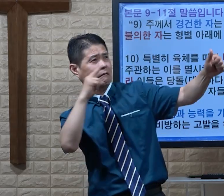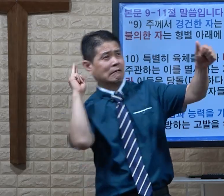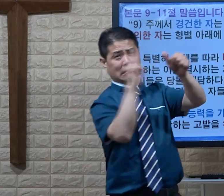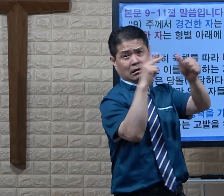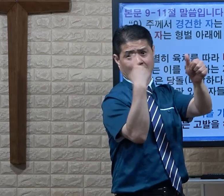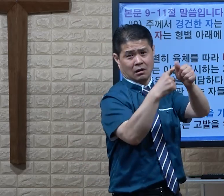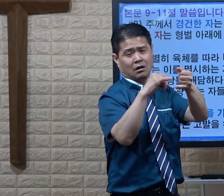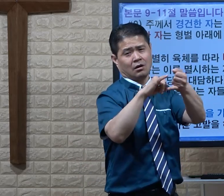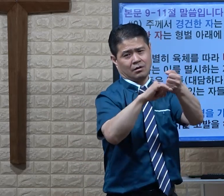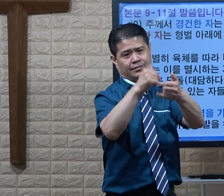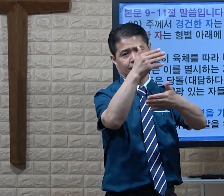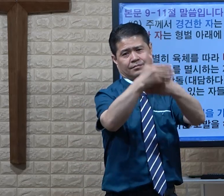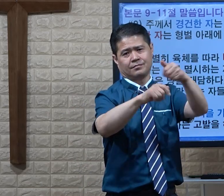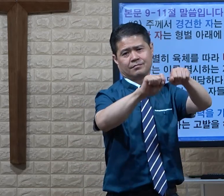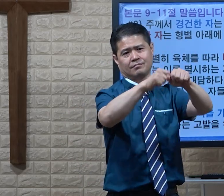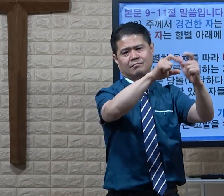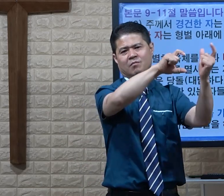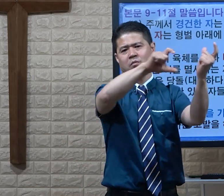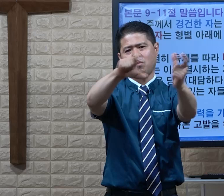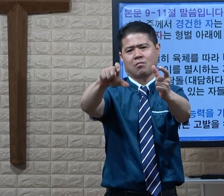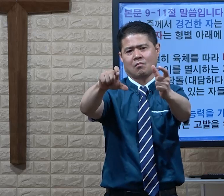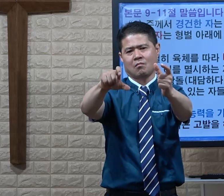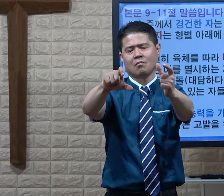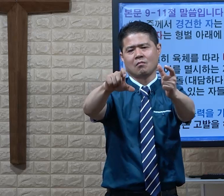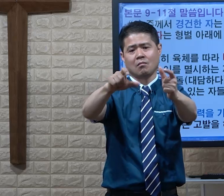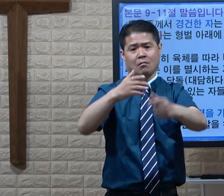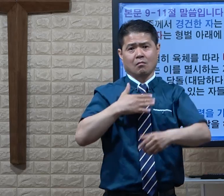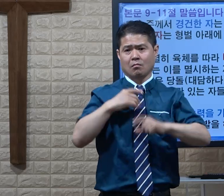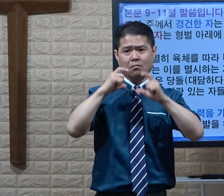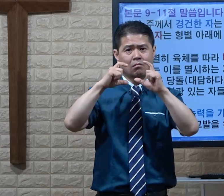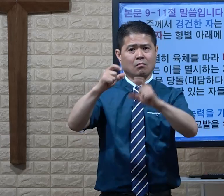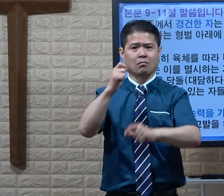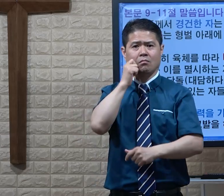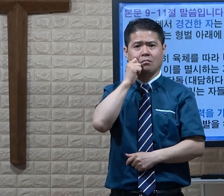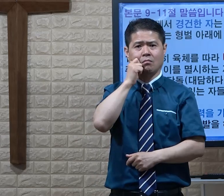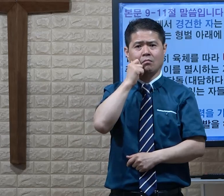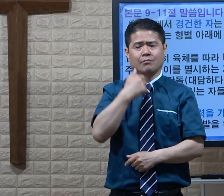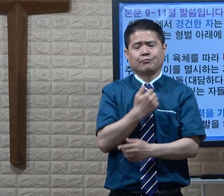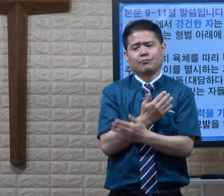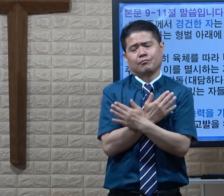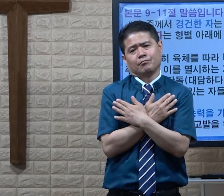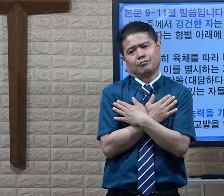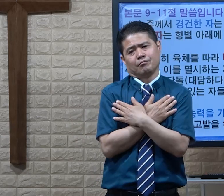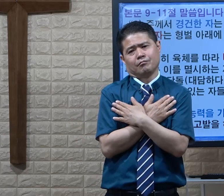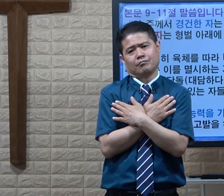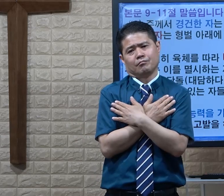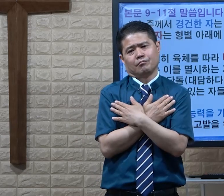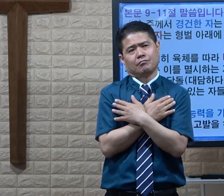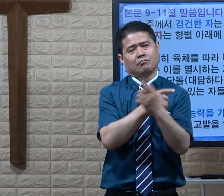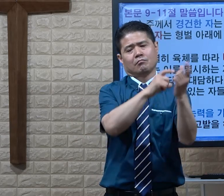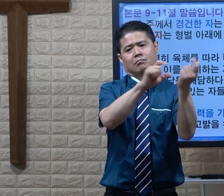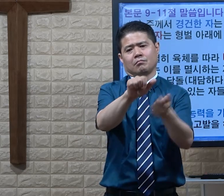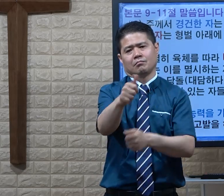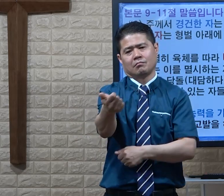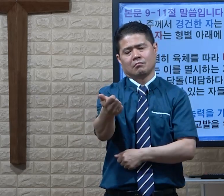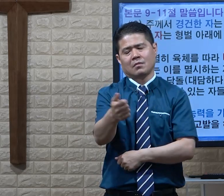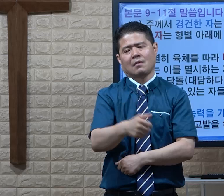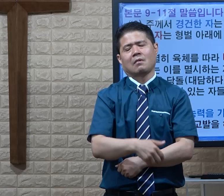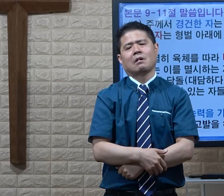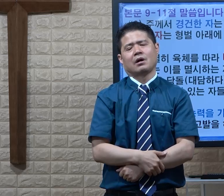똑같습니다. 우리 믿음의 사람을 비방하면 그대로 하나님이 갚아주십니다. 우리는 잠자코 있었는데